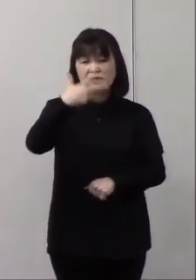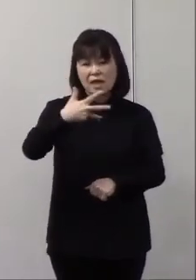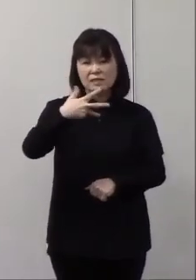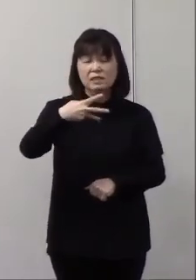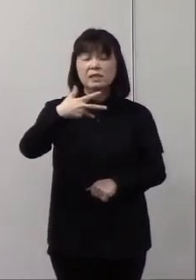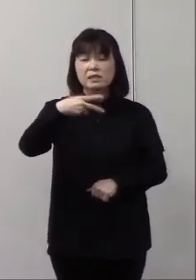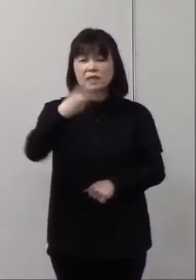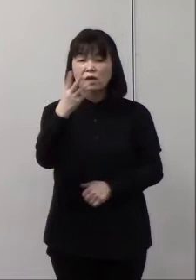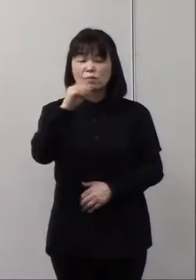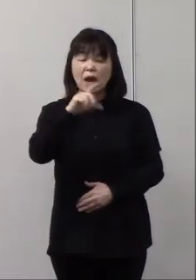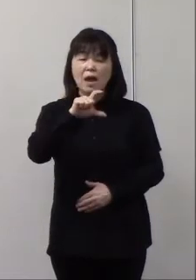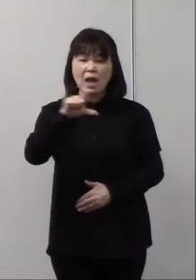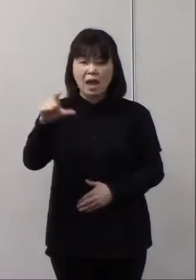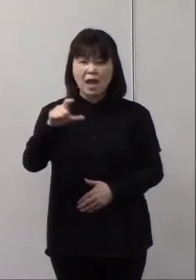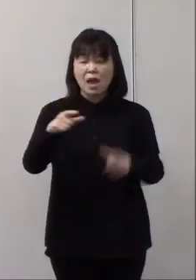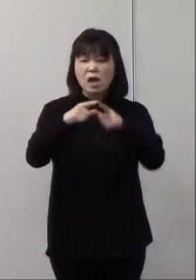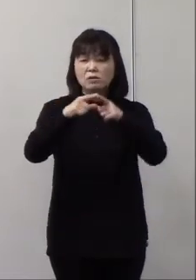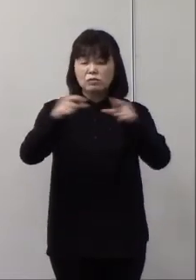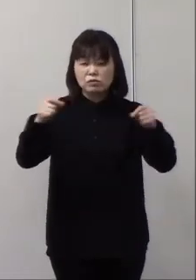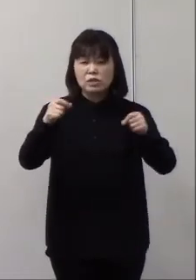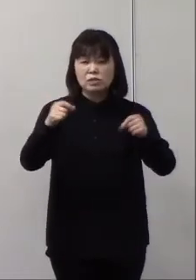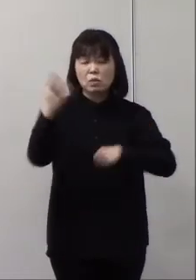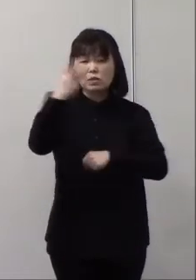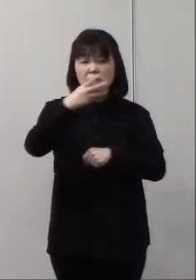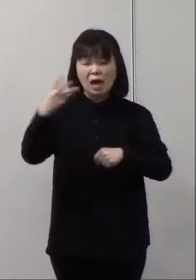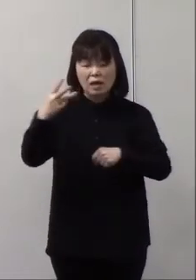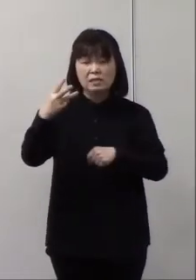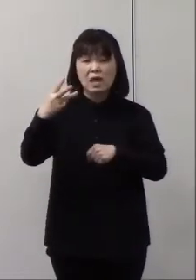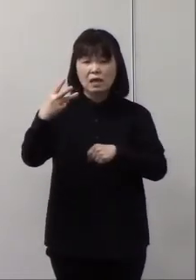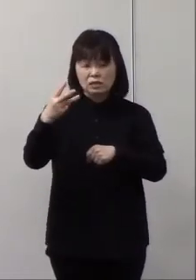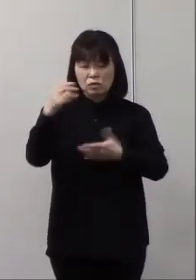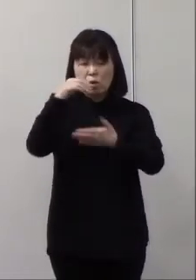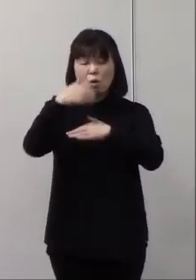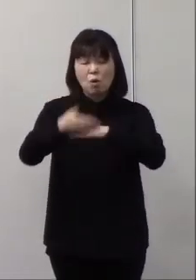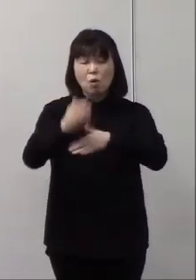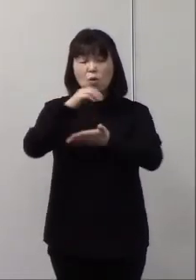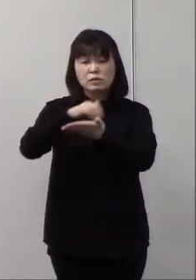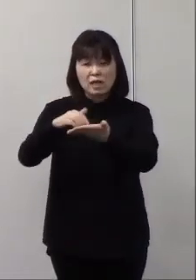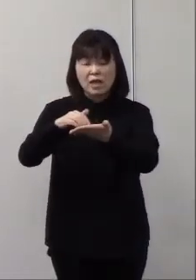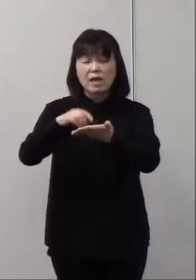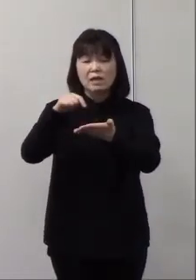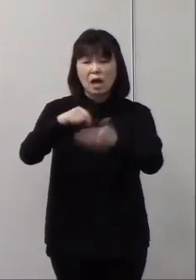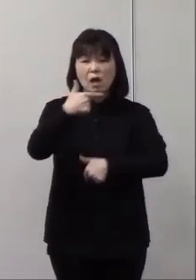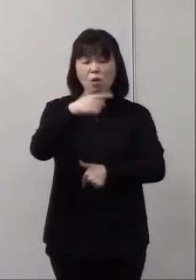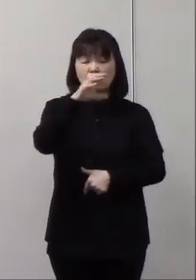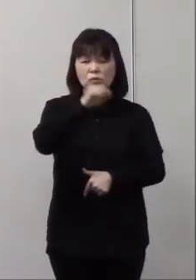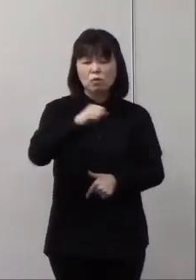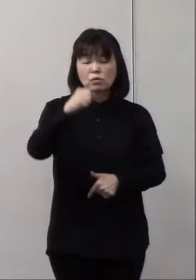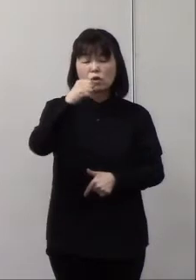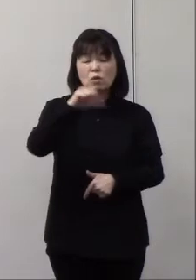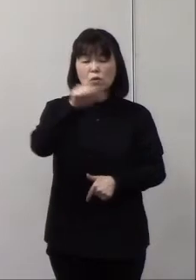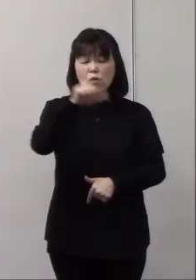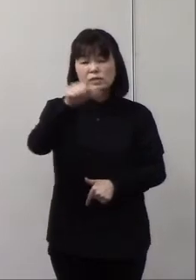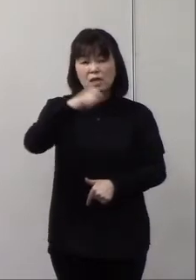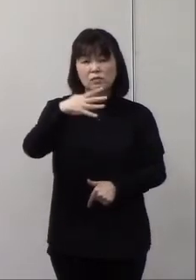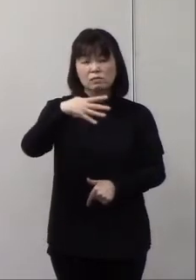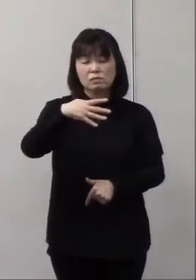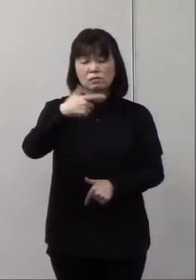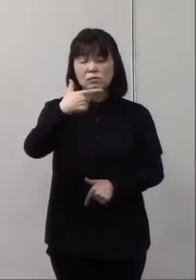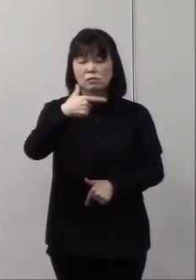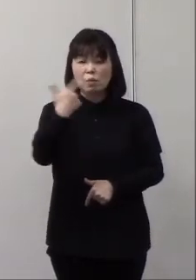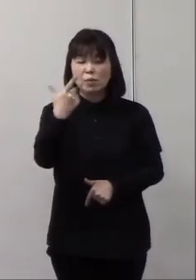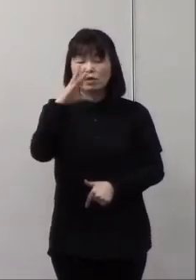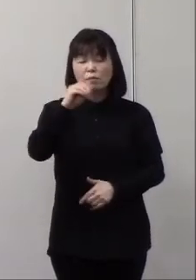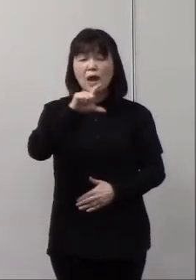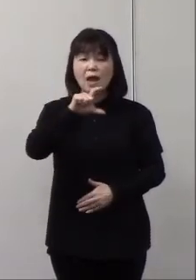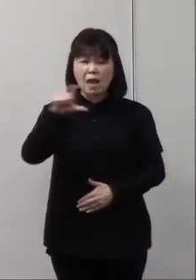そして、国三次補正の内需分が6億5690万円余り、そして今